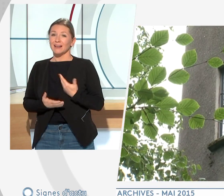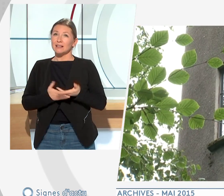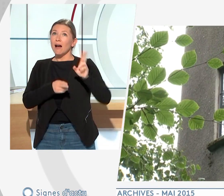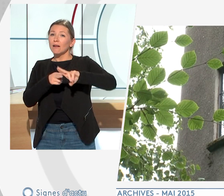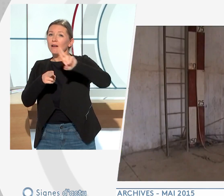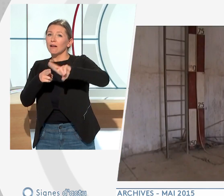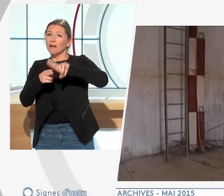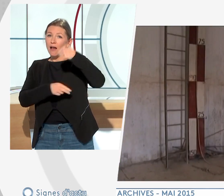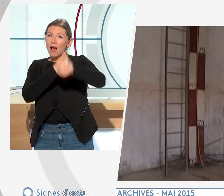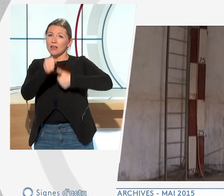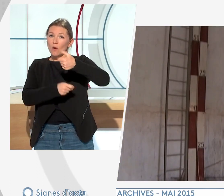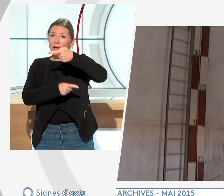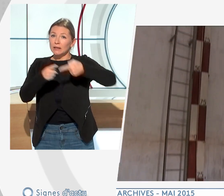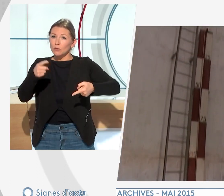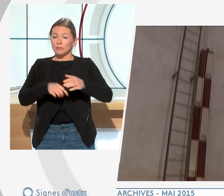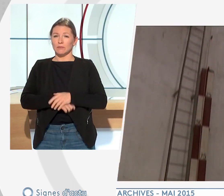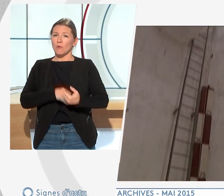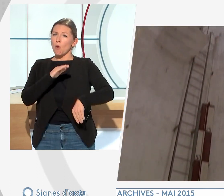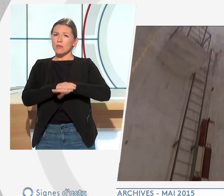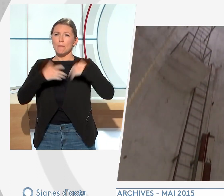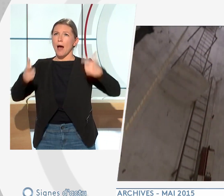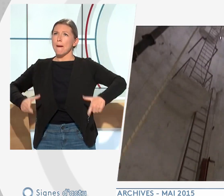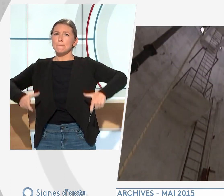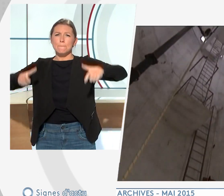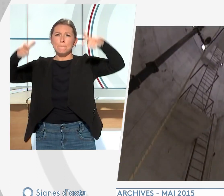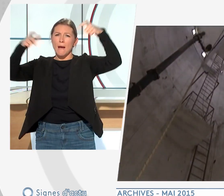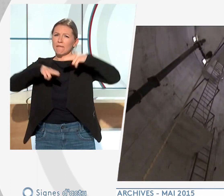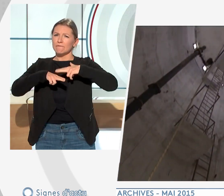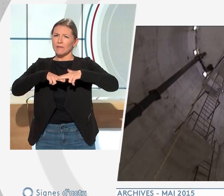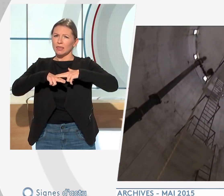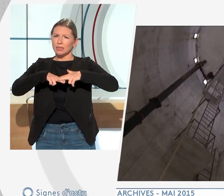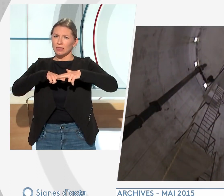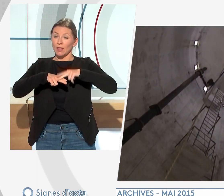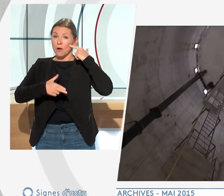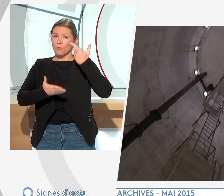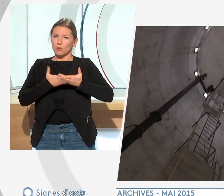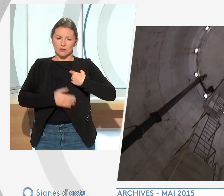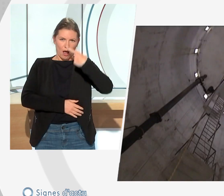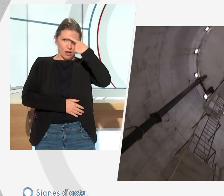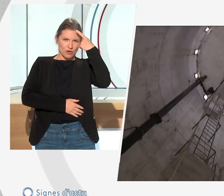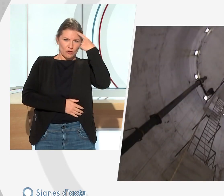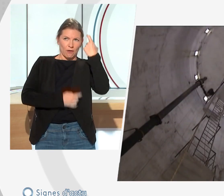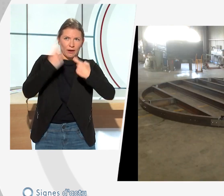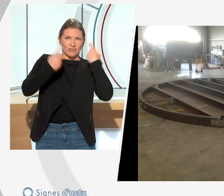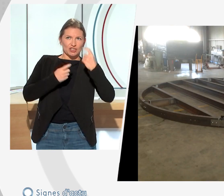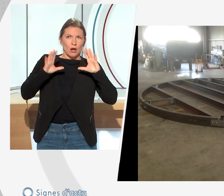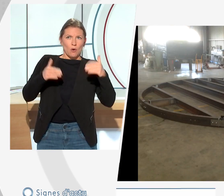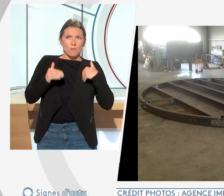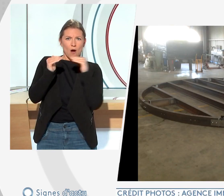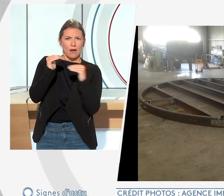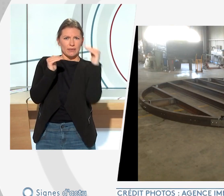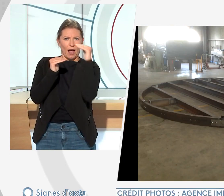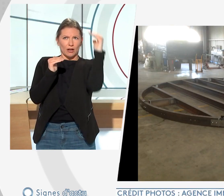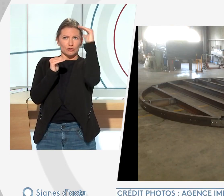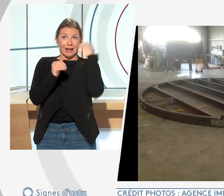transformation, 1 an et demi de travaux ont été nécessaires. À l'origine, l'édifice était une coquille vide. Les ingénieurs ont dû concevoir une